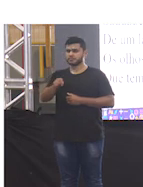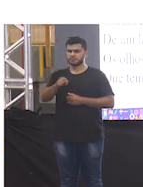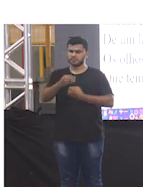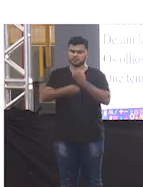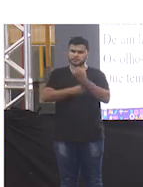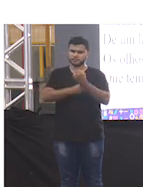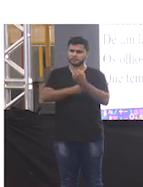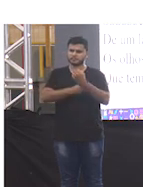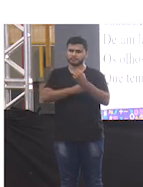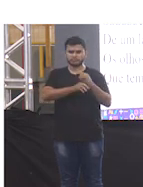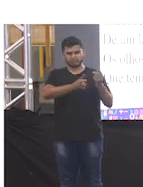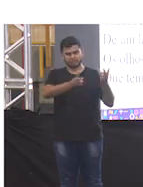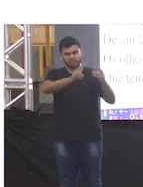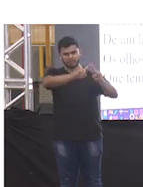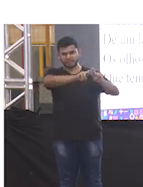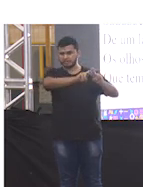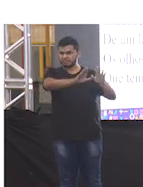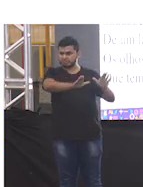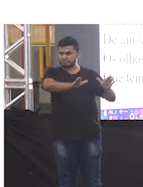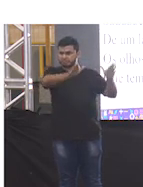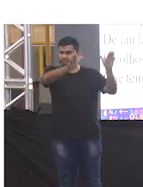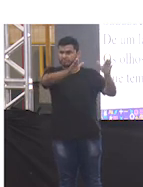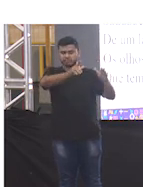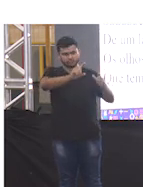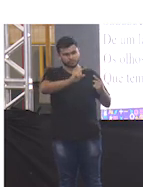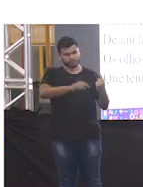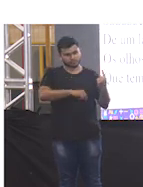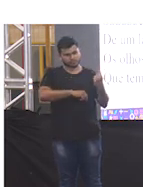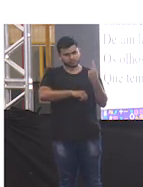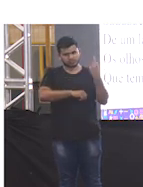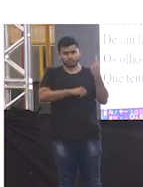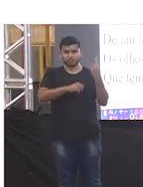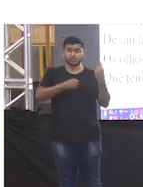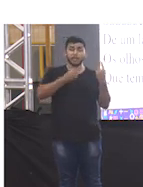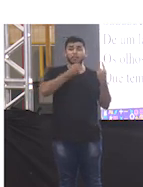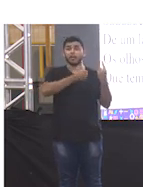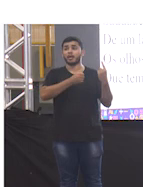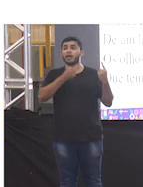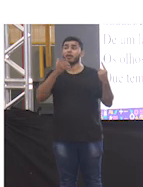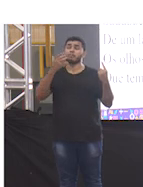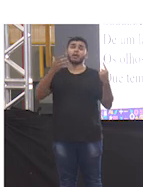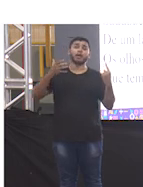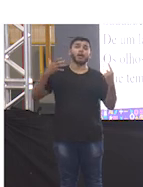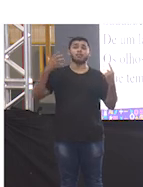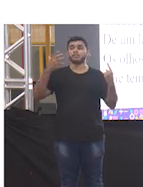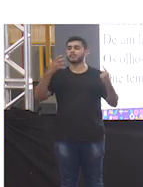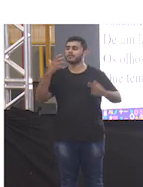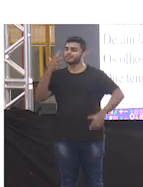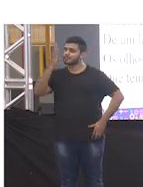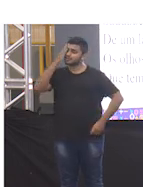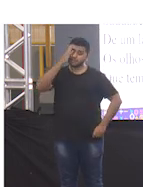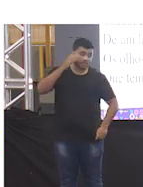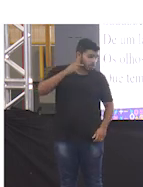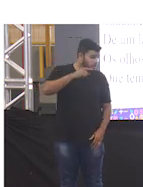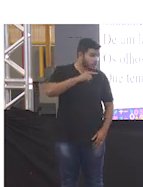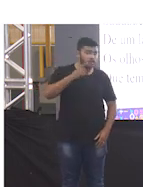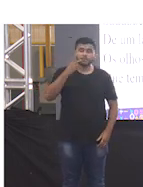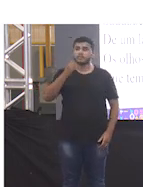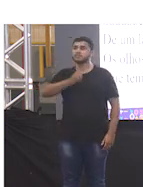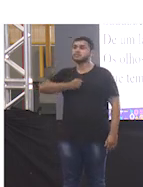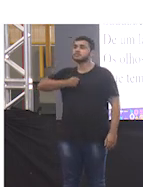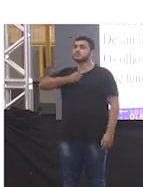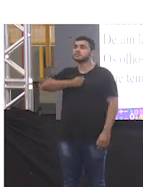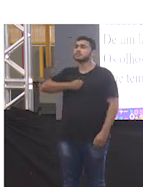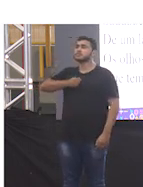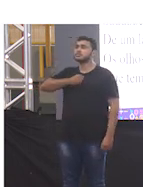ao braseiro no chão, entoa o escravo seu canto, e ao cantar, correm-lhe em pranto saudades